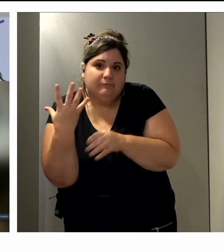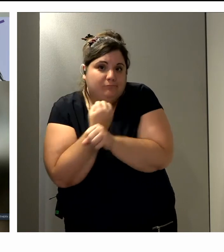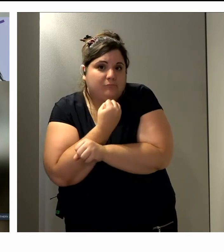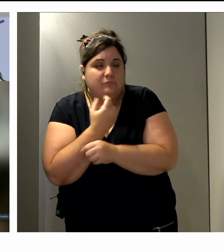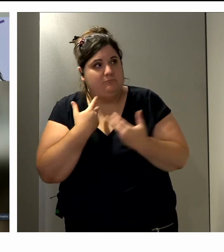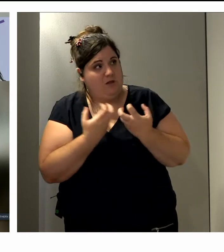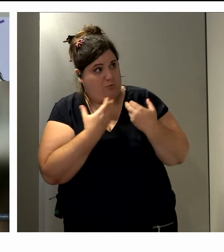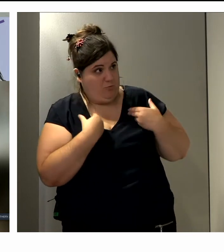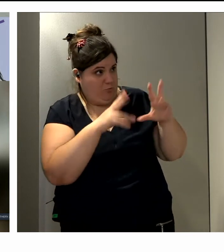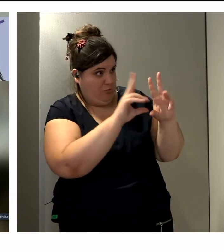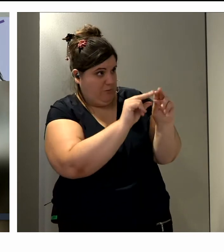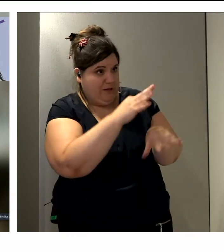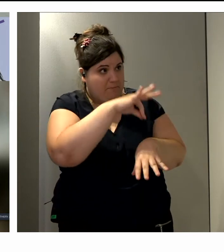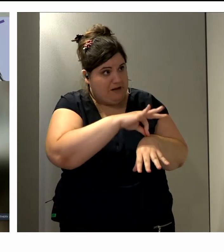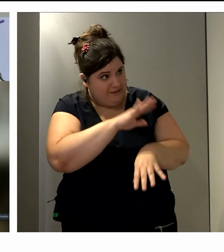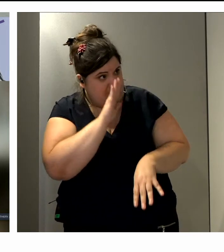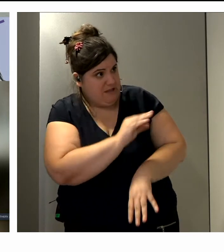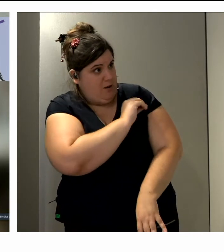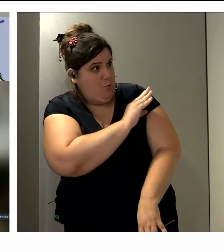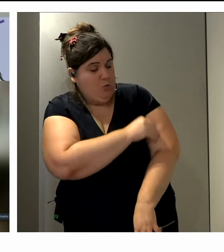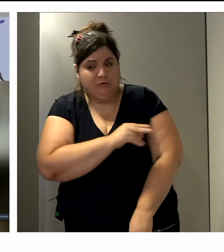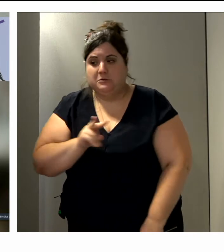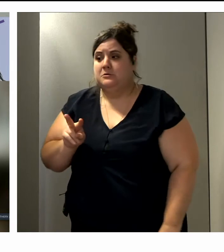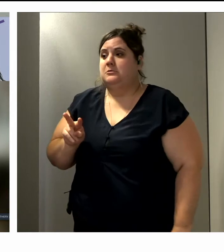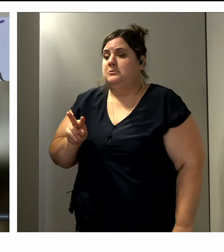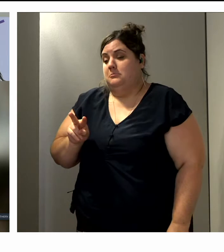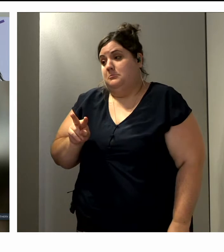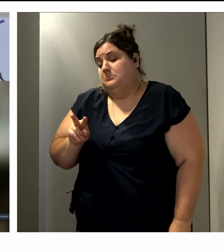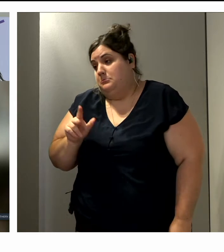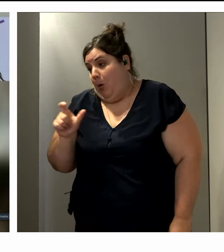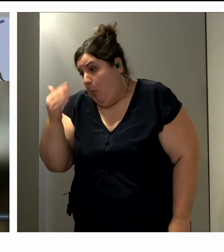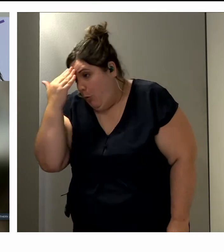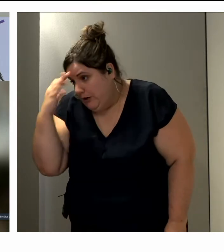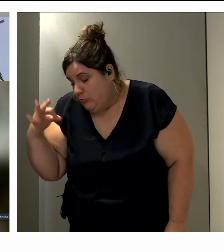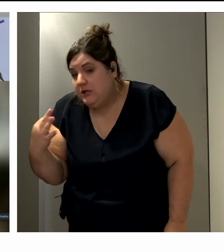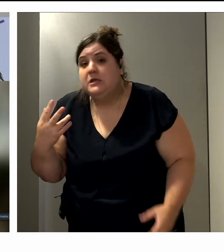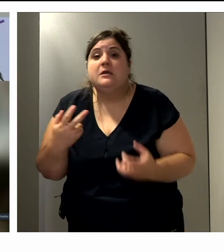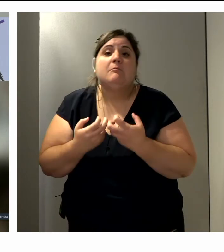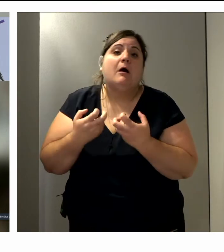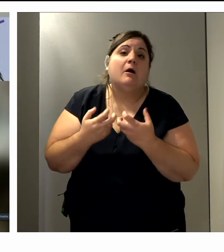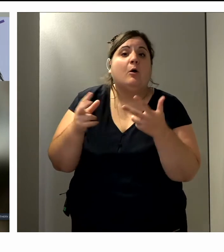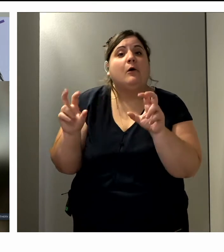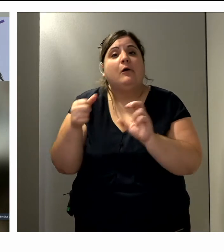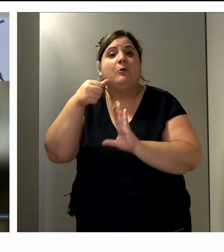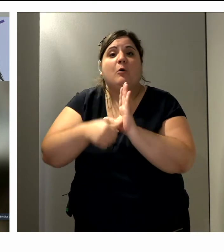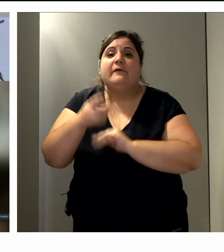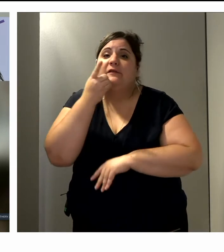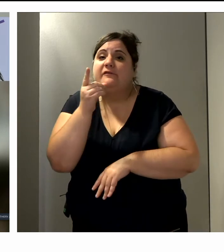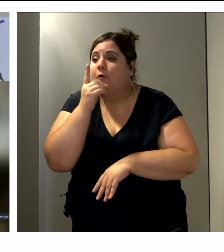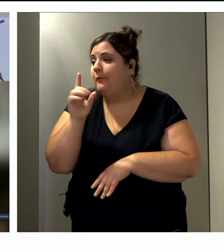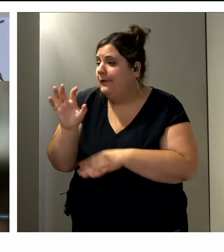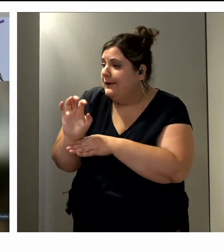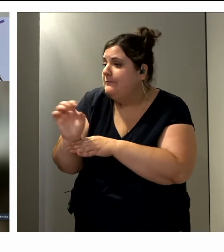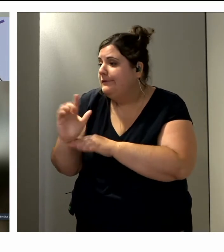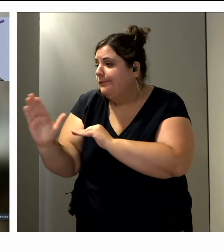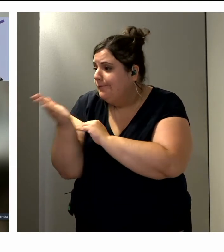quand je leur parle d'une myopathie. Alors, ils connaissent de nom, ils connaissent un peu le téléthon, ils savent de quoi ça parle, mais ils ne connaissent